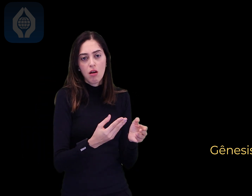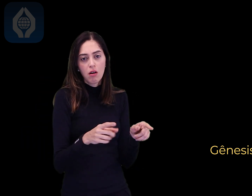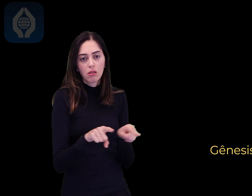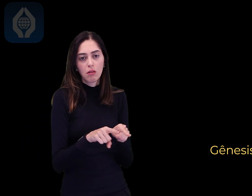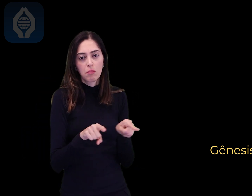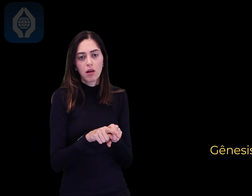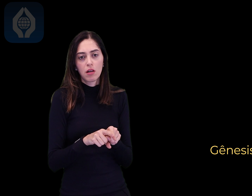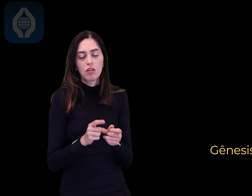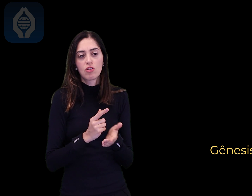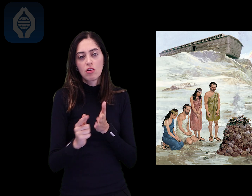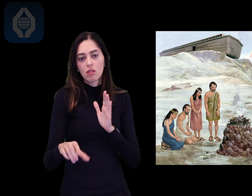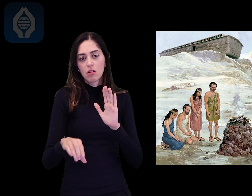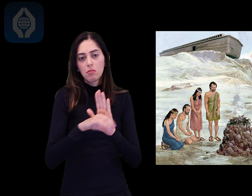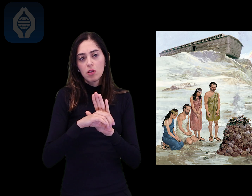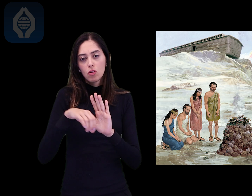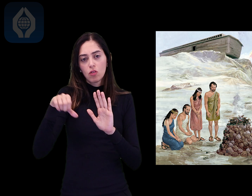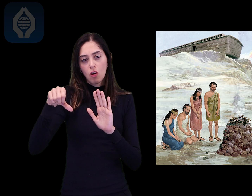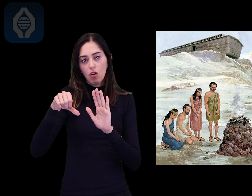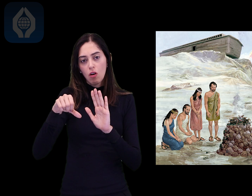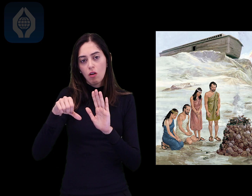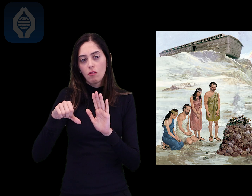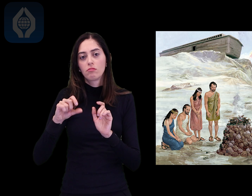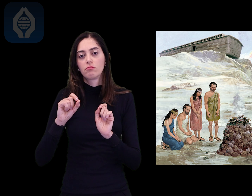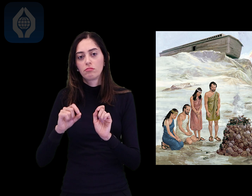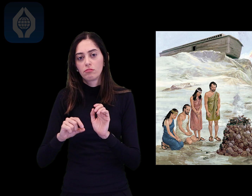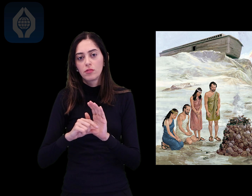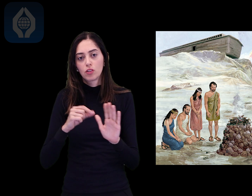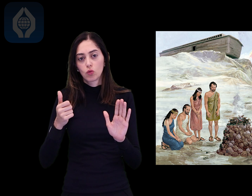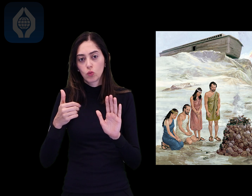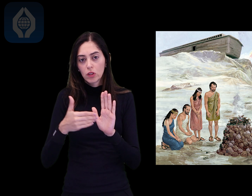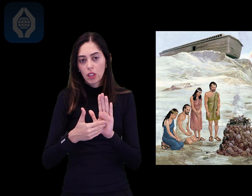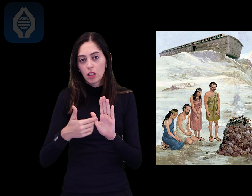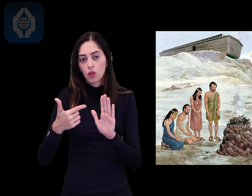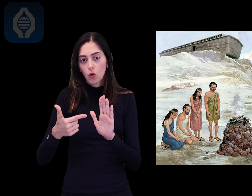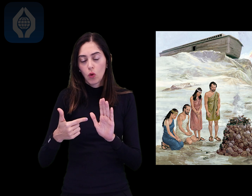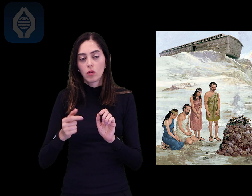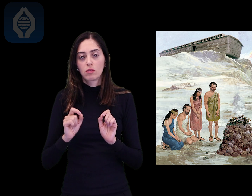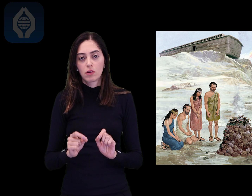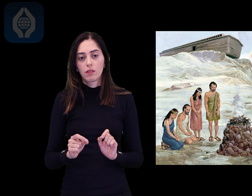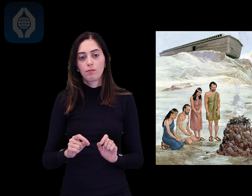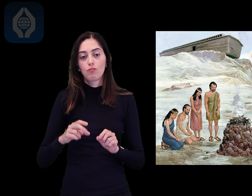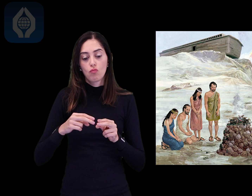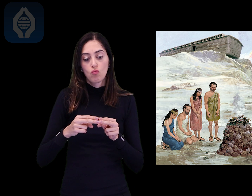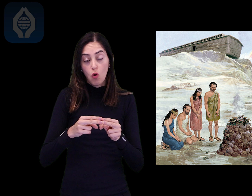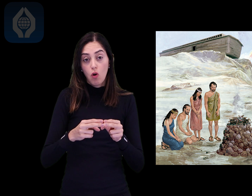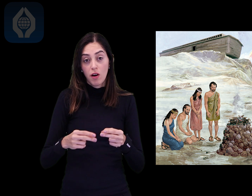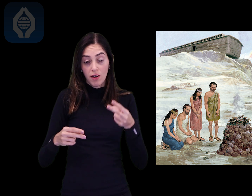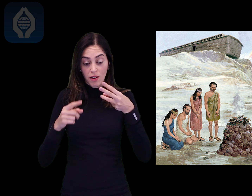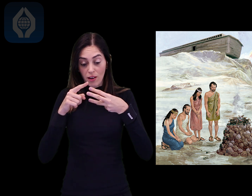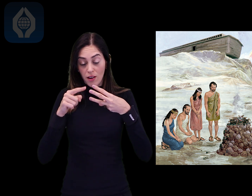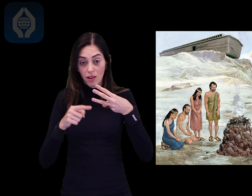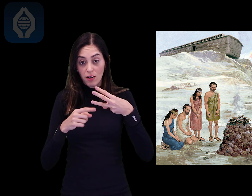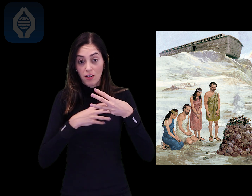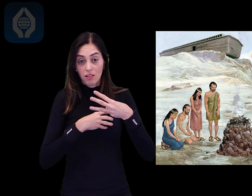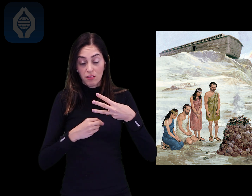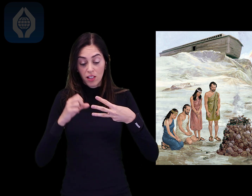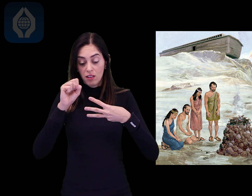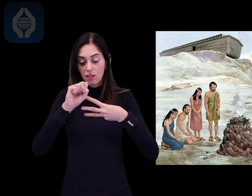1 a 2. Deus deu a Noé e seus filhos Sem, Cão e Jafé o controle sobre todos os